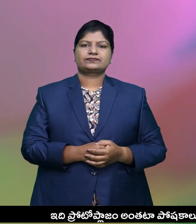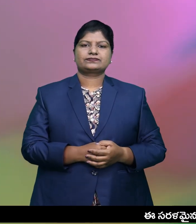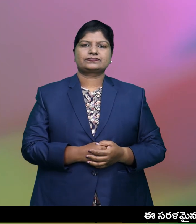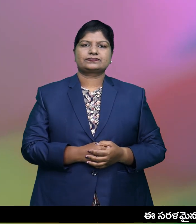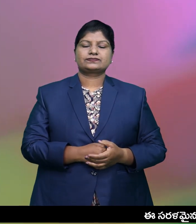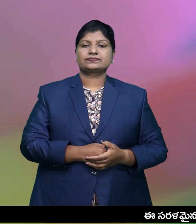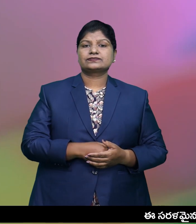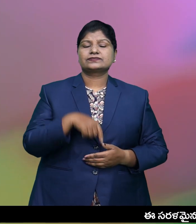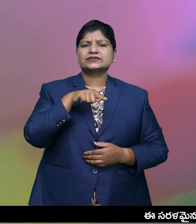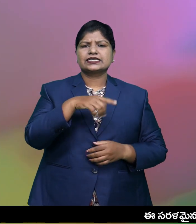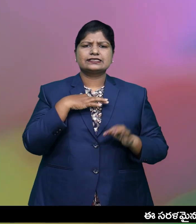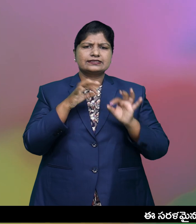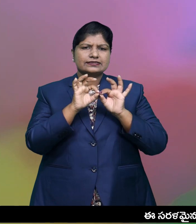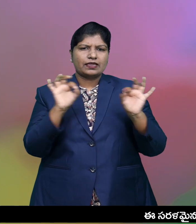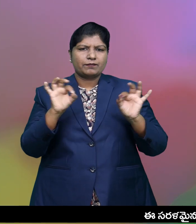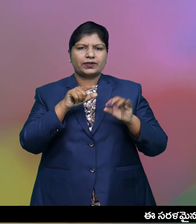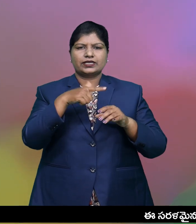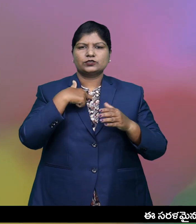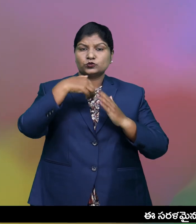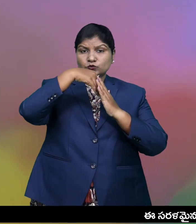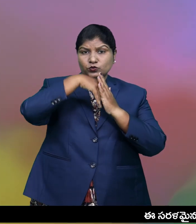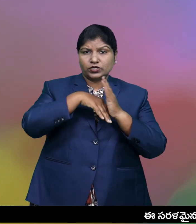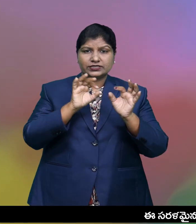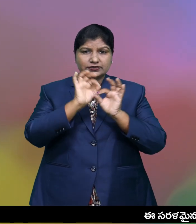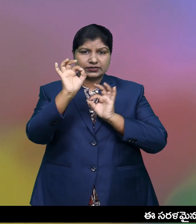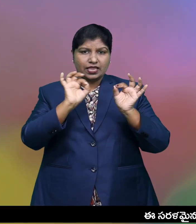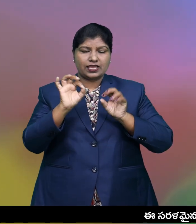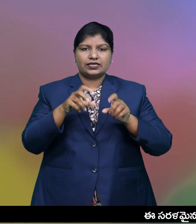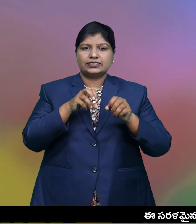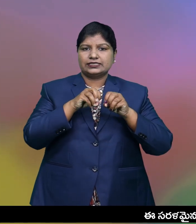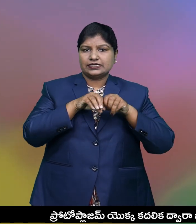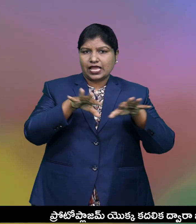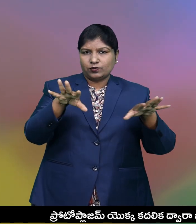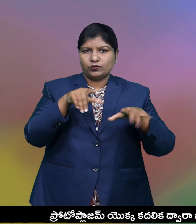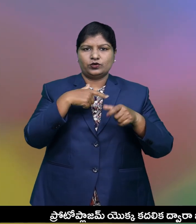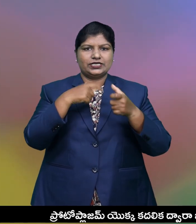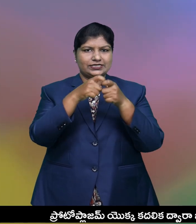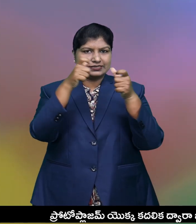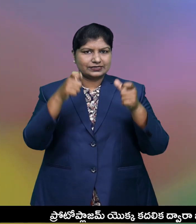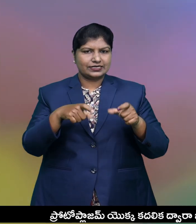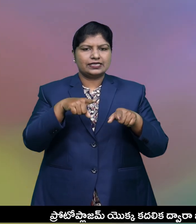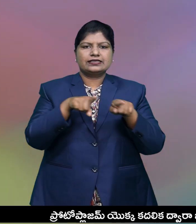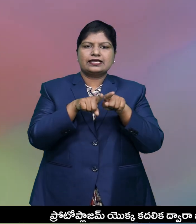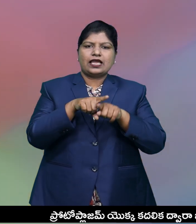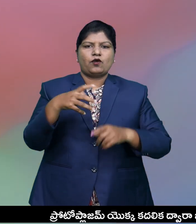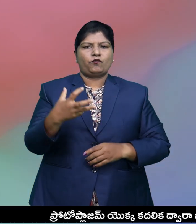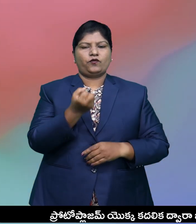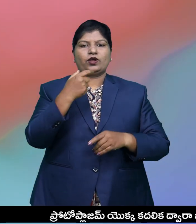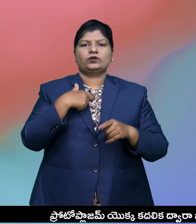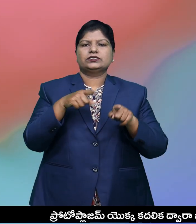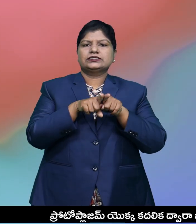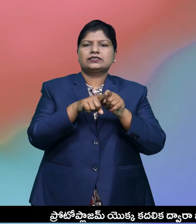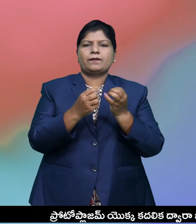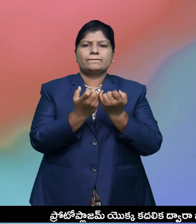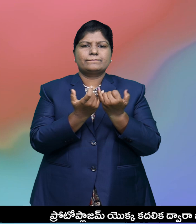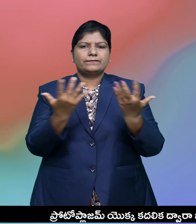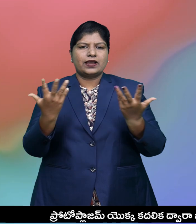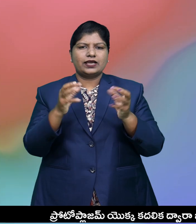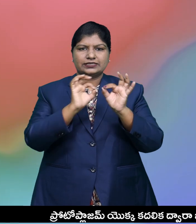ఈ సరళమైన కణాంతర రవాణా వ్యవస్థ కణాలలో ప్రోటోప్లాజం యొక్క కదలిక ద్వారా బహుళ సెల్యులార్